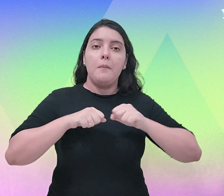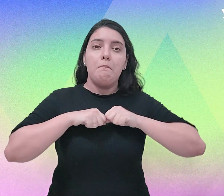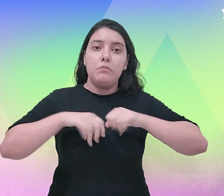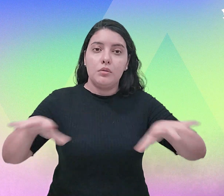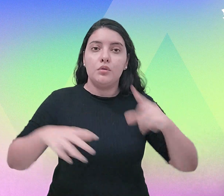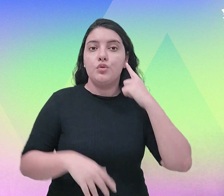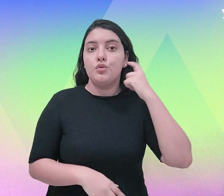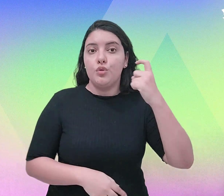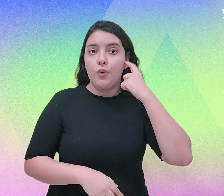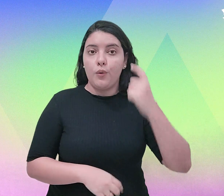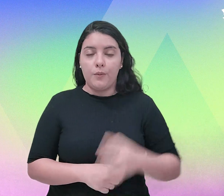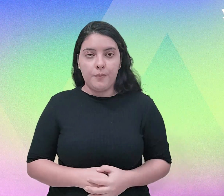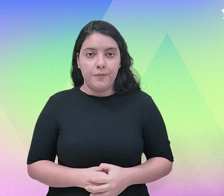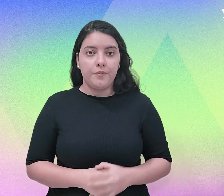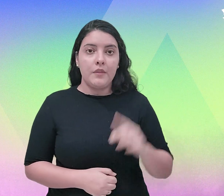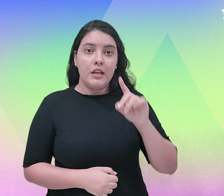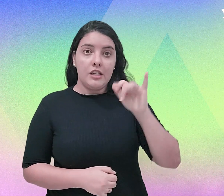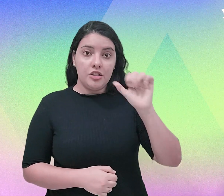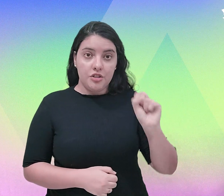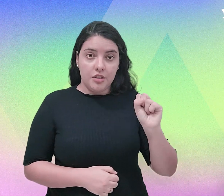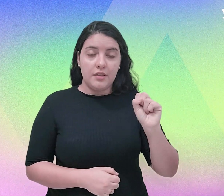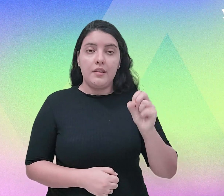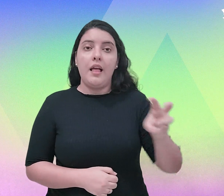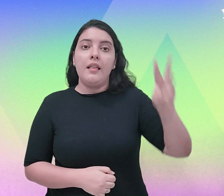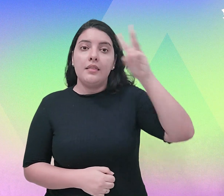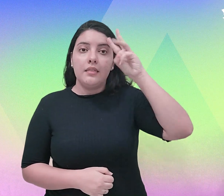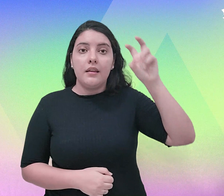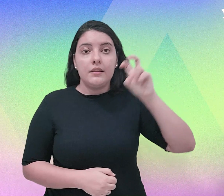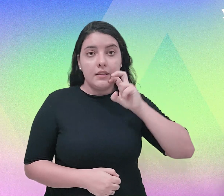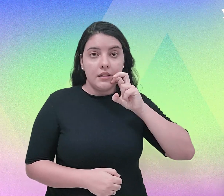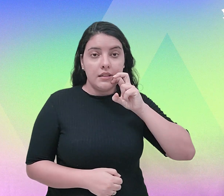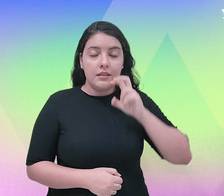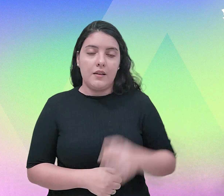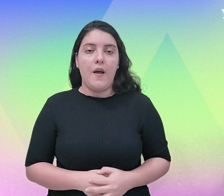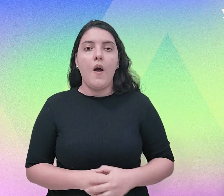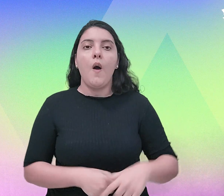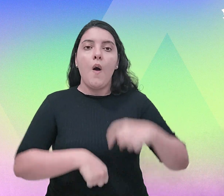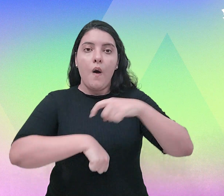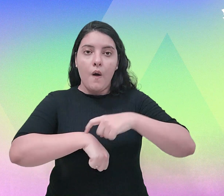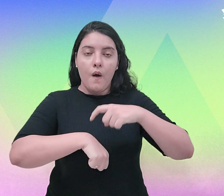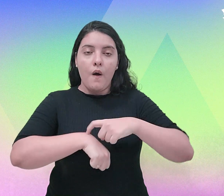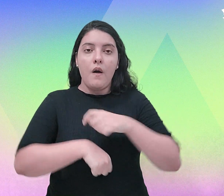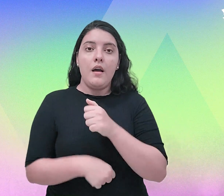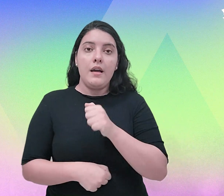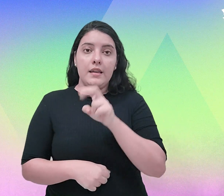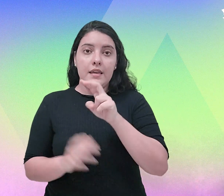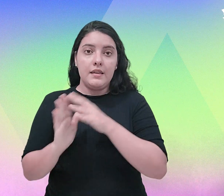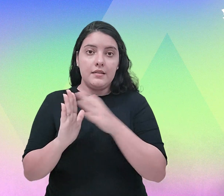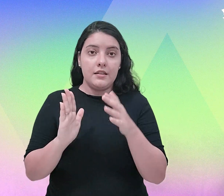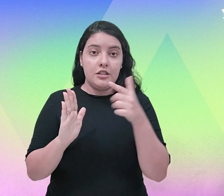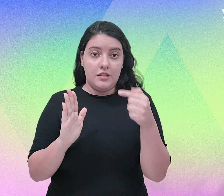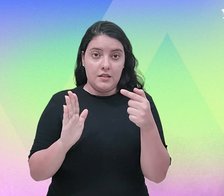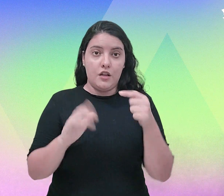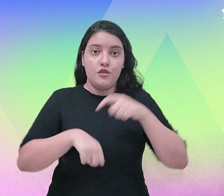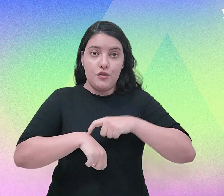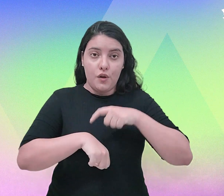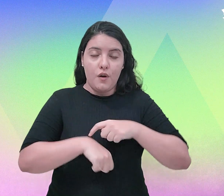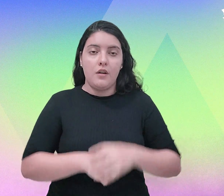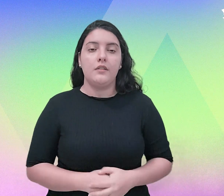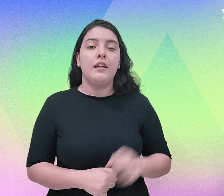dos sons Dias terças e quintas-feiras horário 15 a 17 horas 15 vagas o